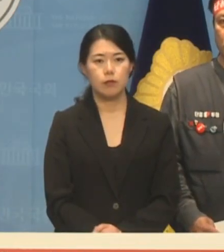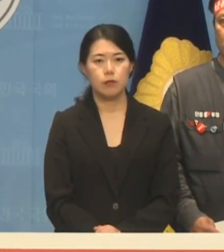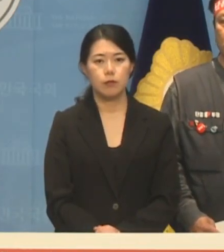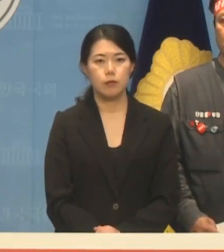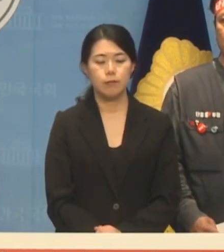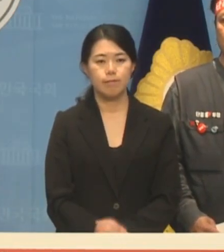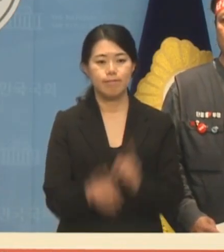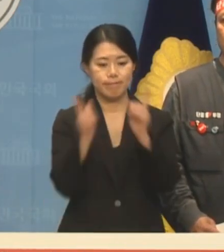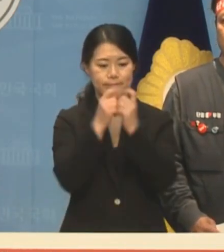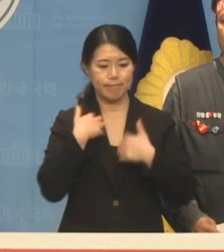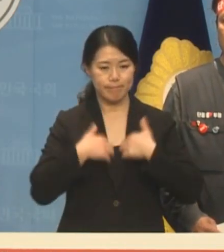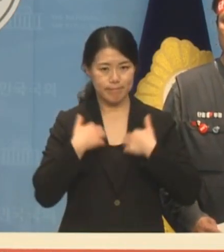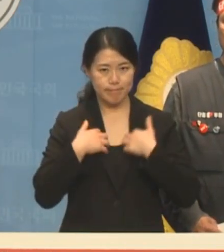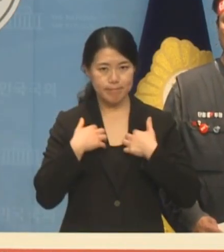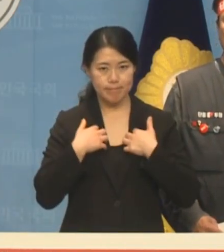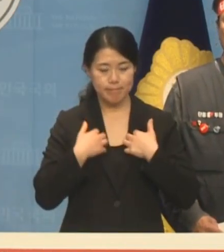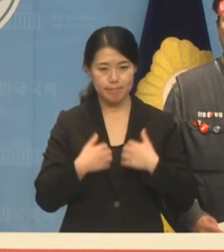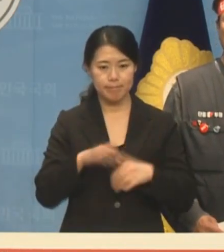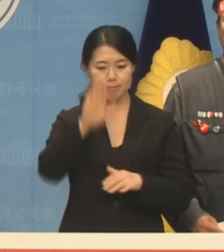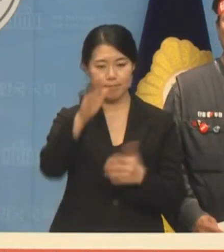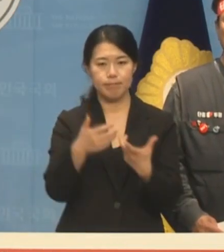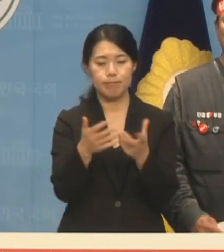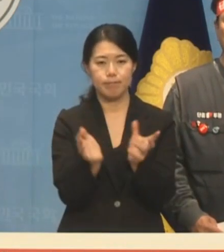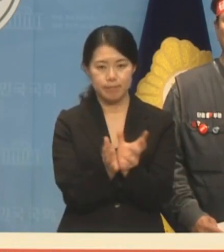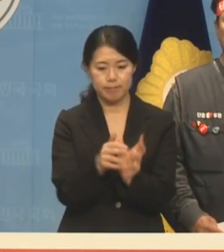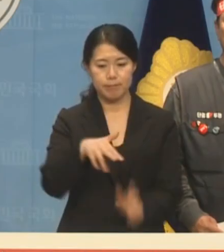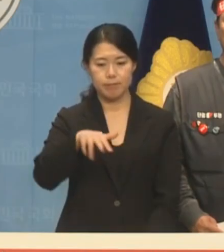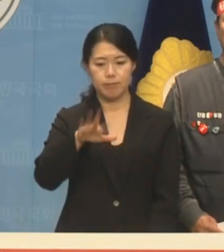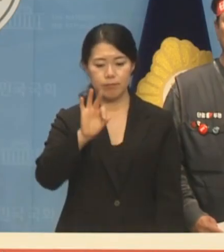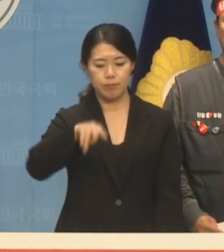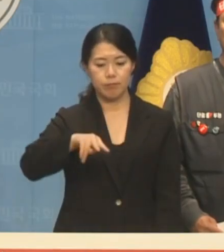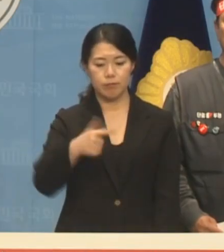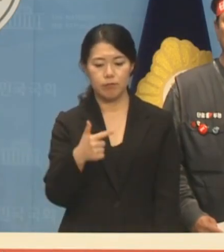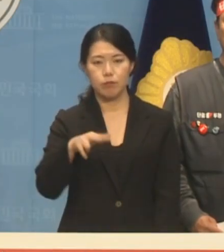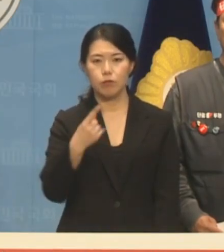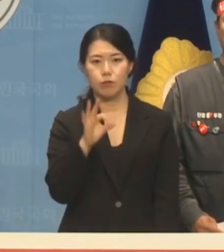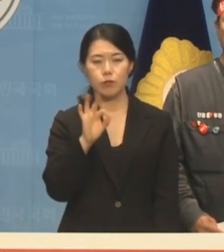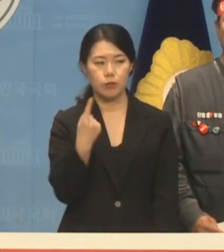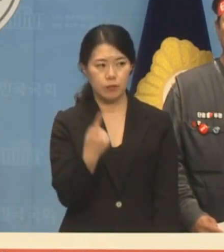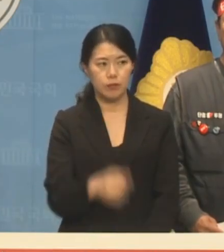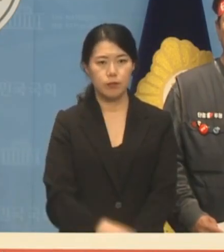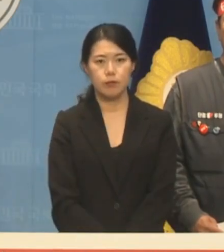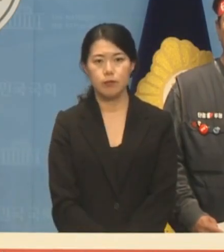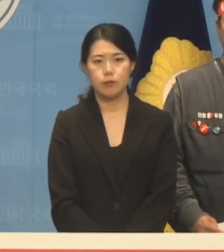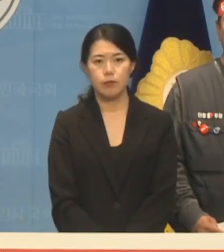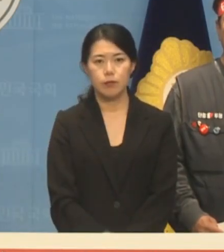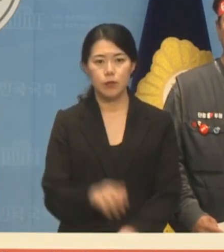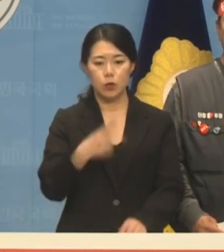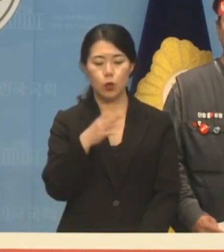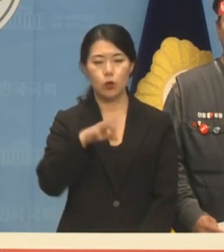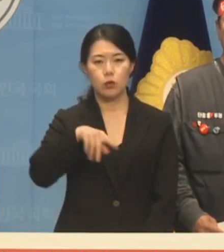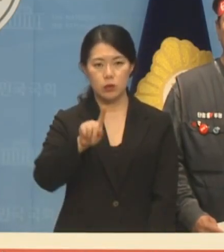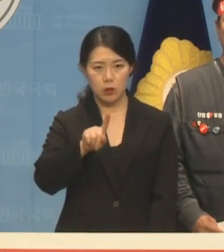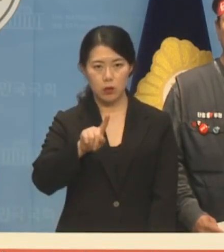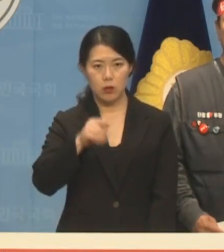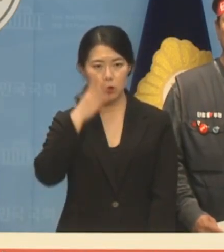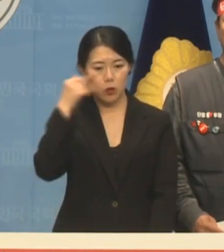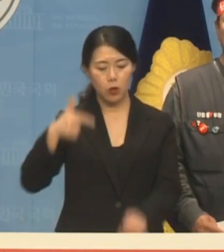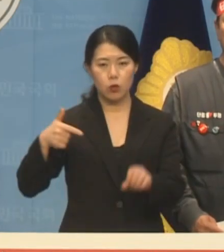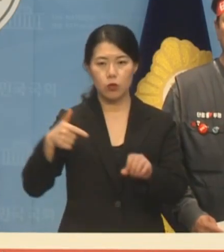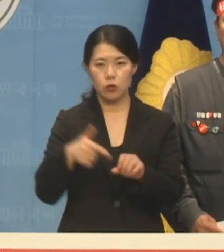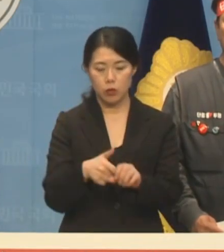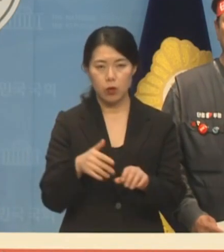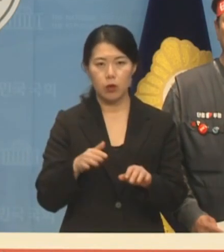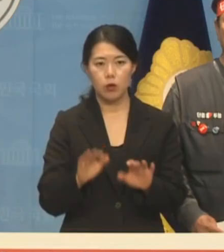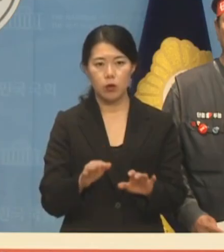예, 반갑습니다. 진보당 원내대표를 맡고 있는 울산 북구의 윤종호 의원입니다. 동서석유화학 사내 하청